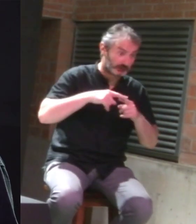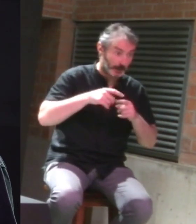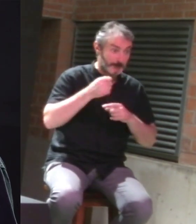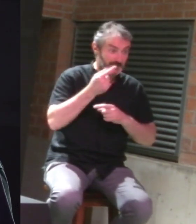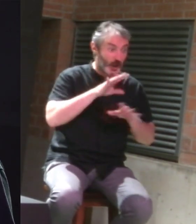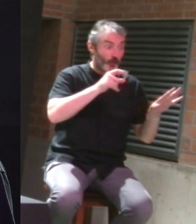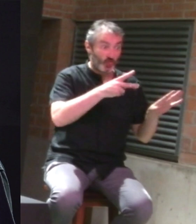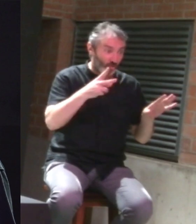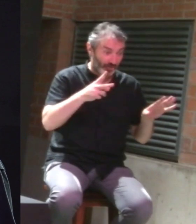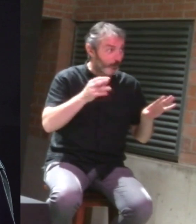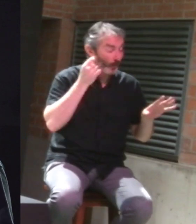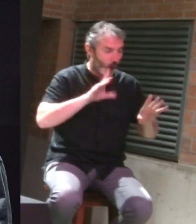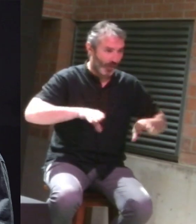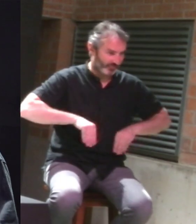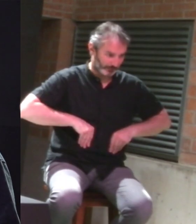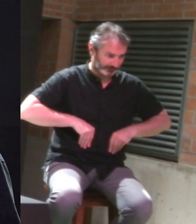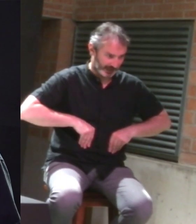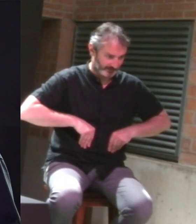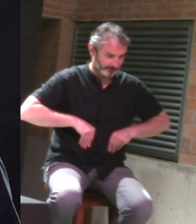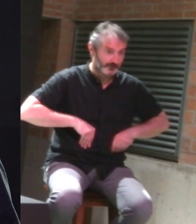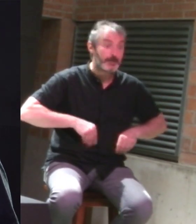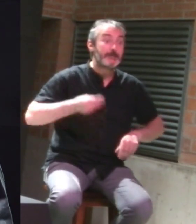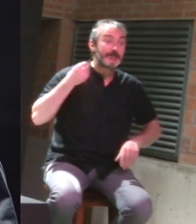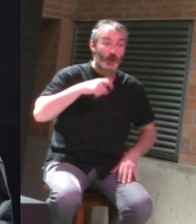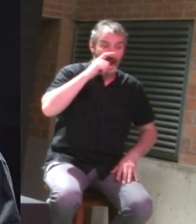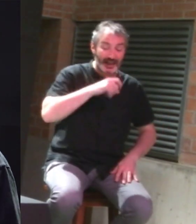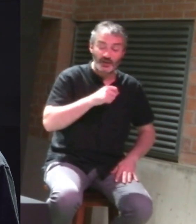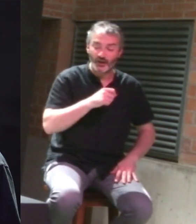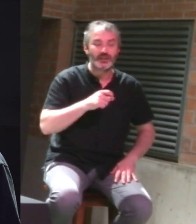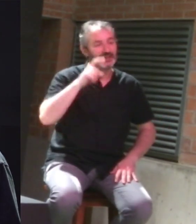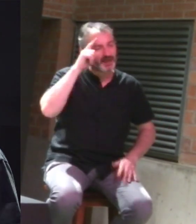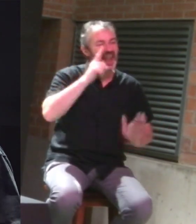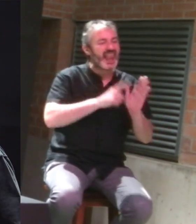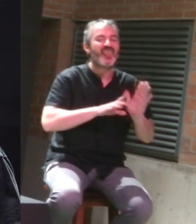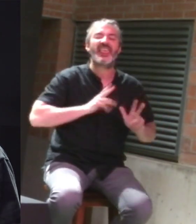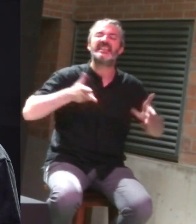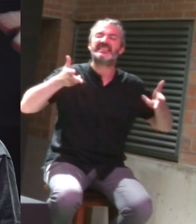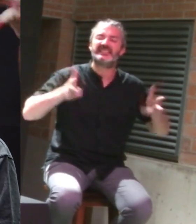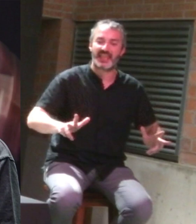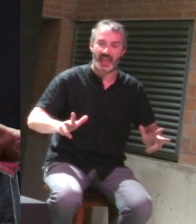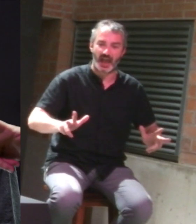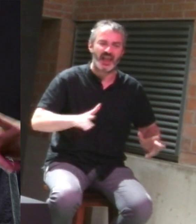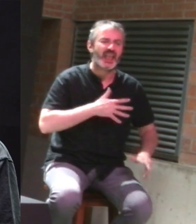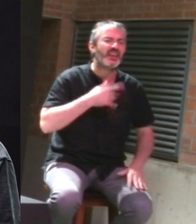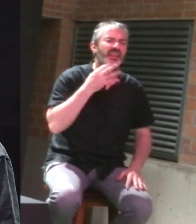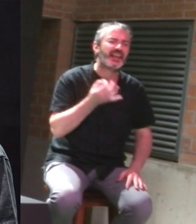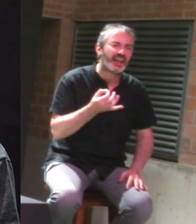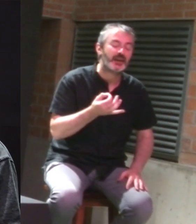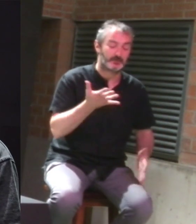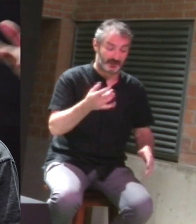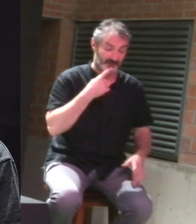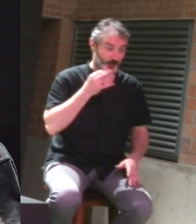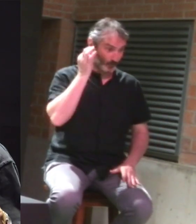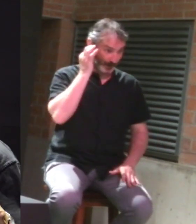recibido justamente por las mujeres. O en el mismo año la ley de la silla, que consistía en que las mujeres en